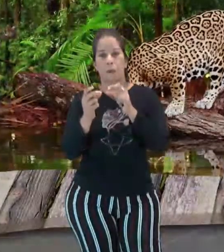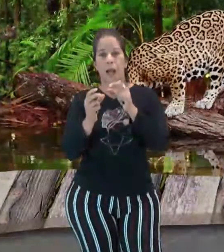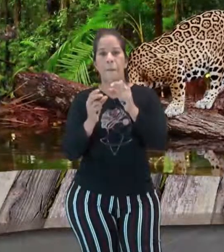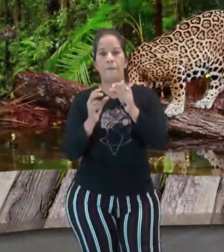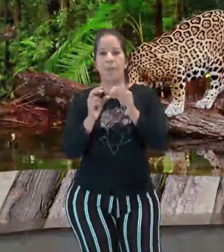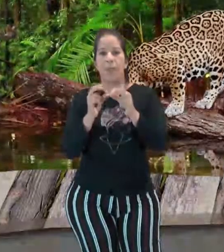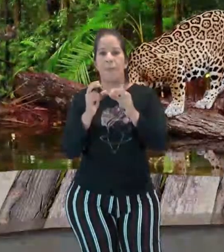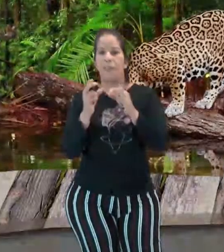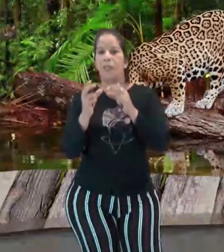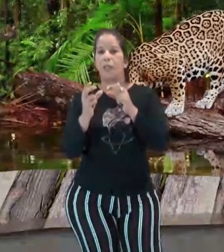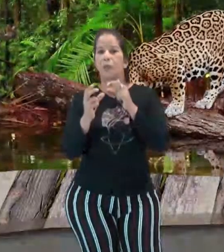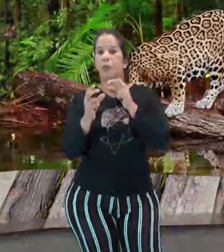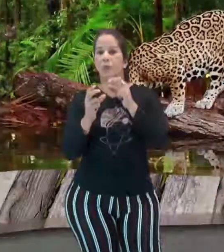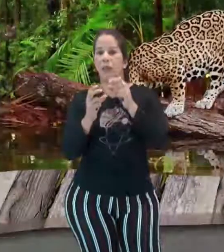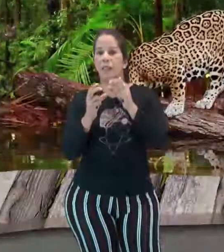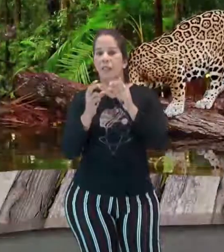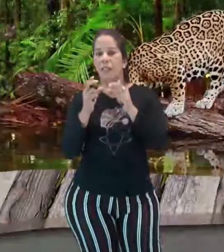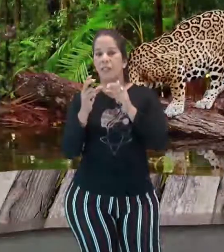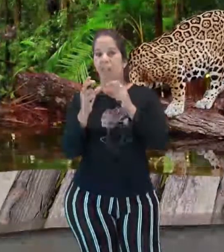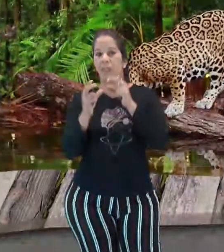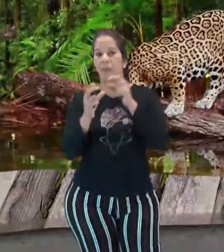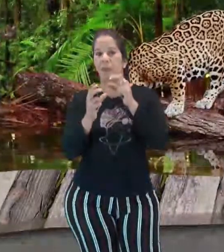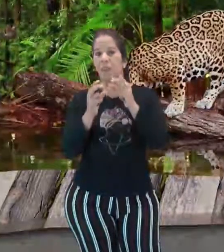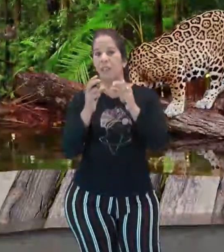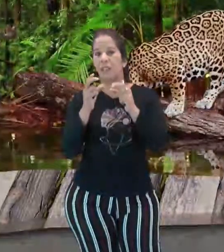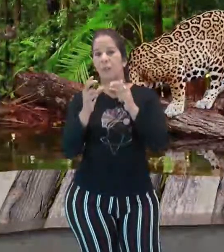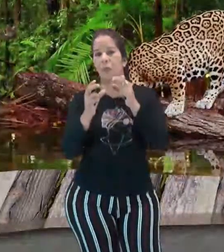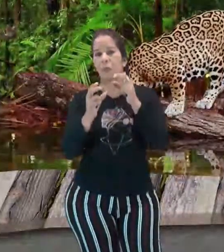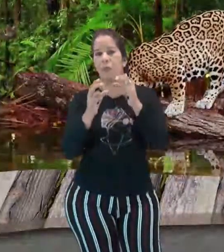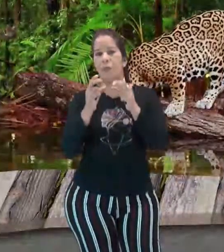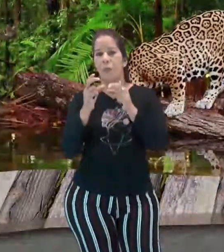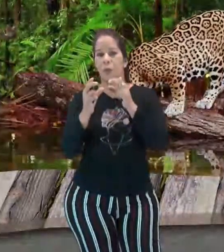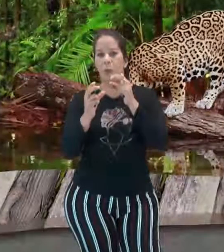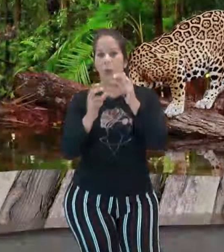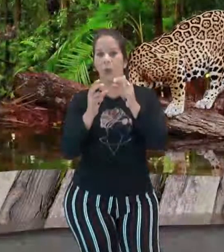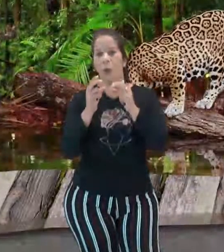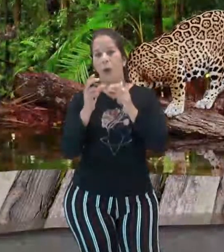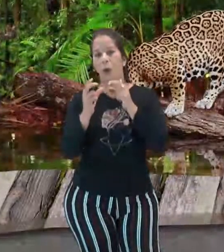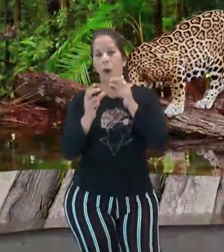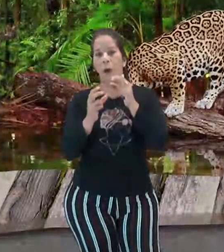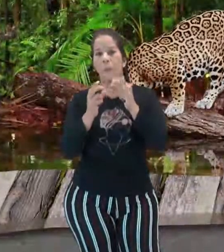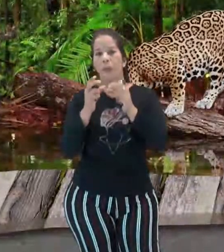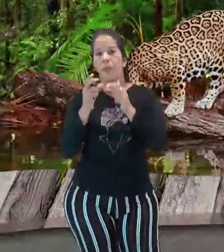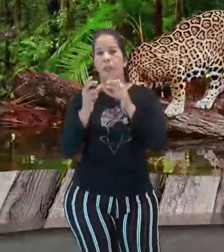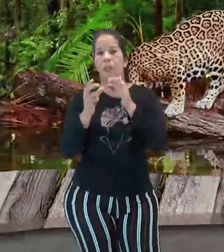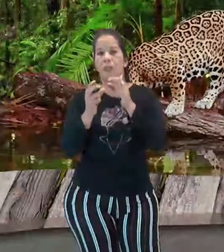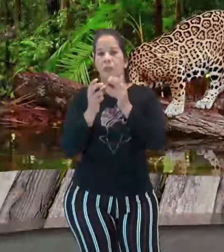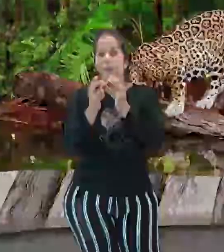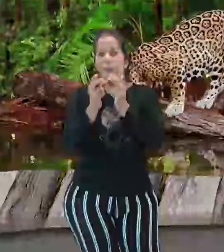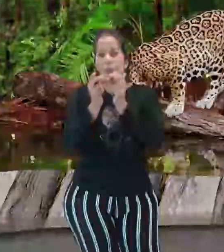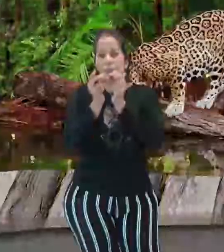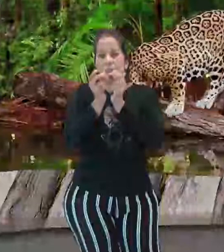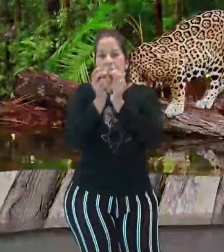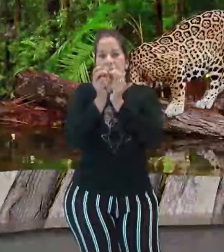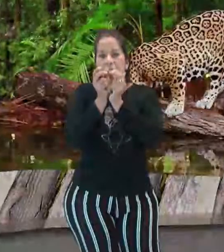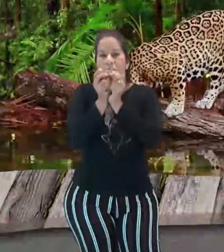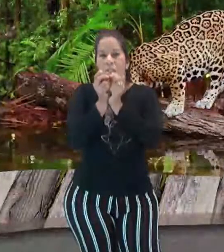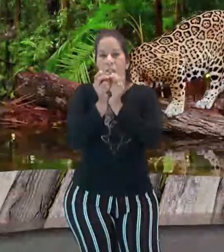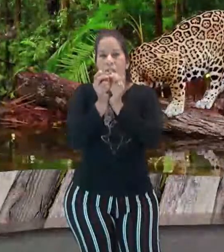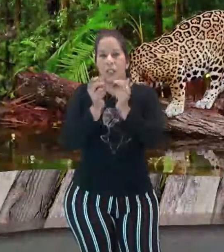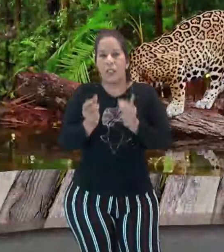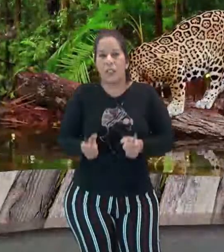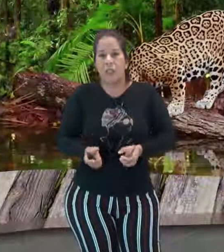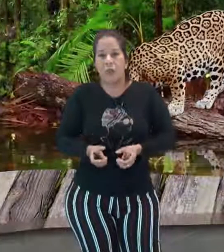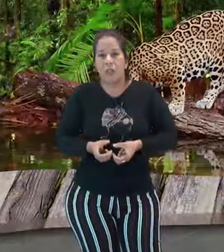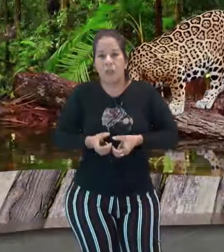movimento, tá? Períodos mais quentes, elas vão ter um movimento um pouquinho maior. Períodos mais frios, ela vai ficar